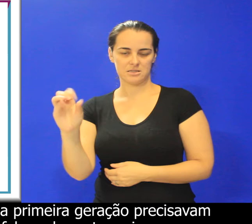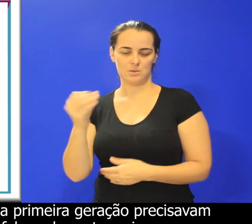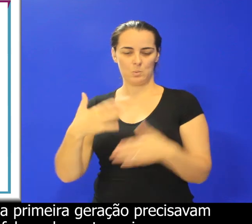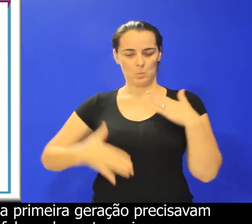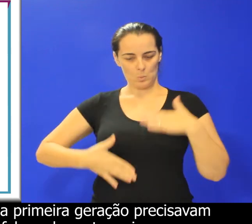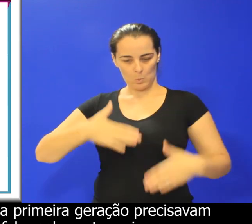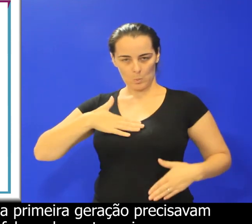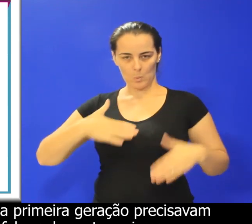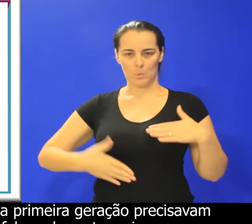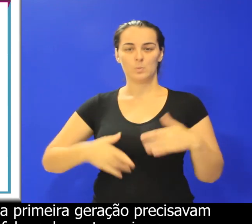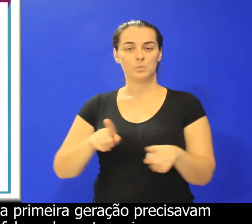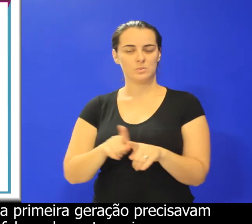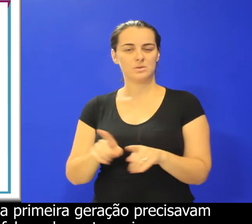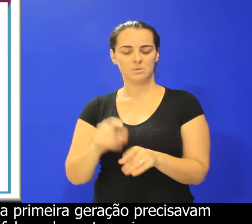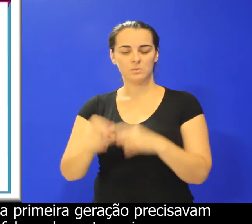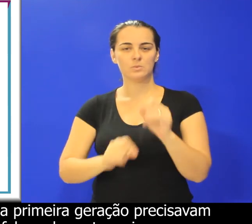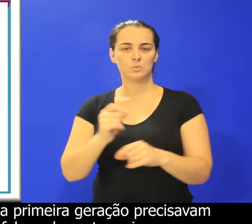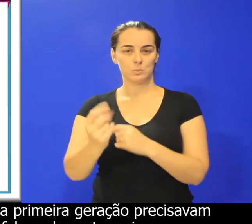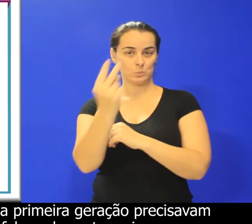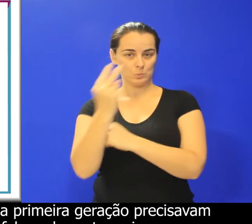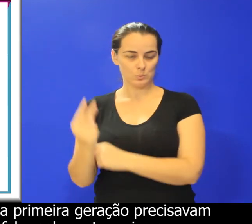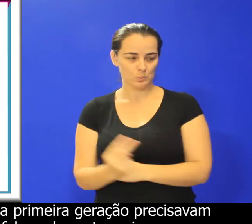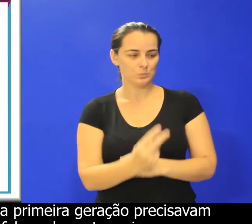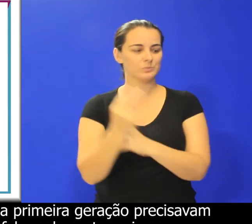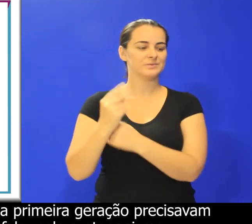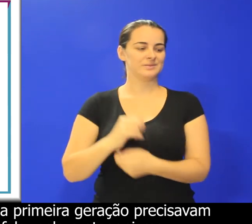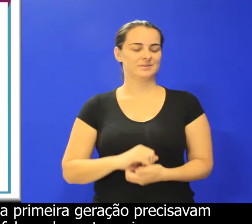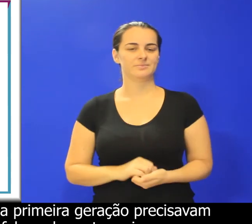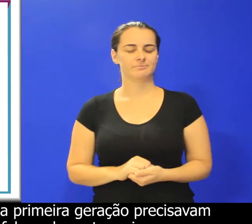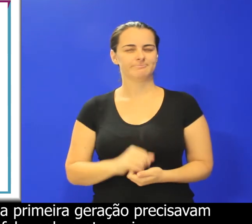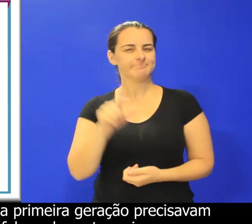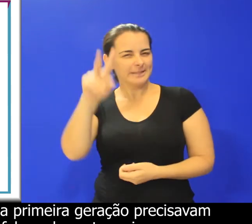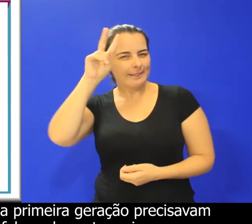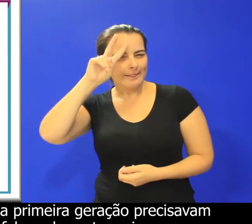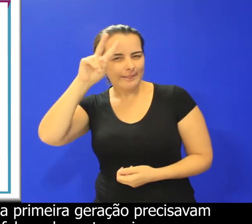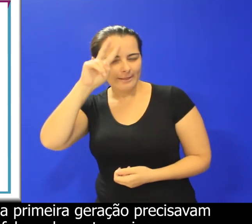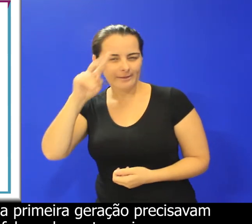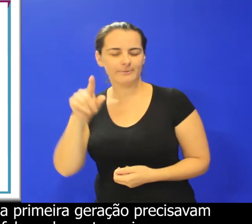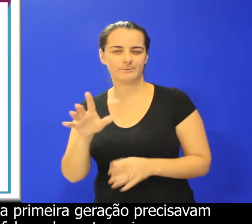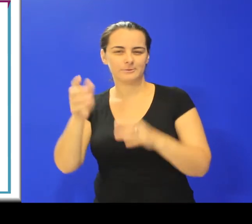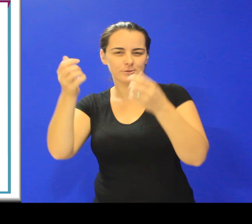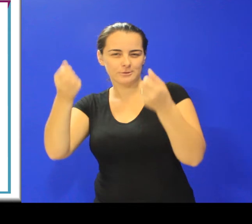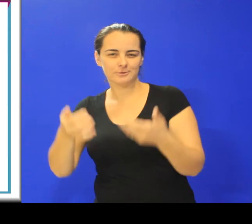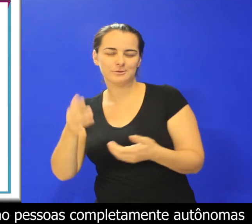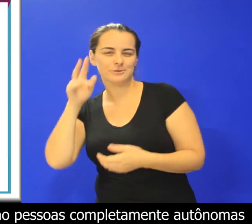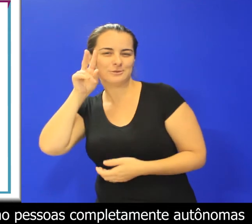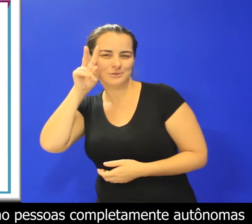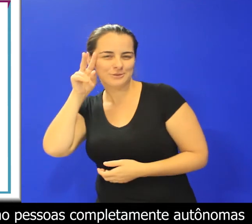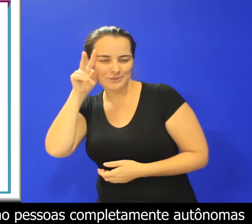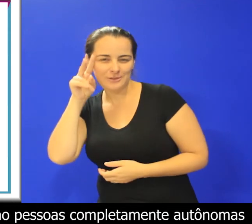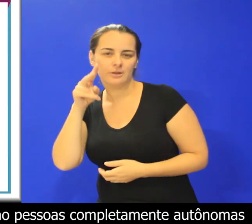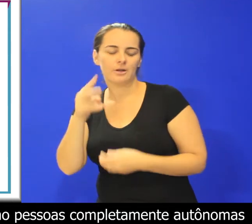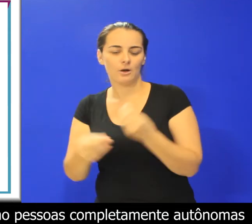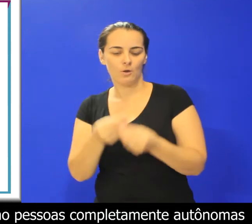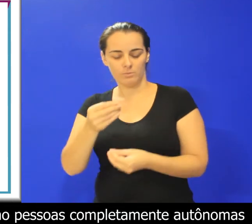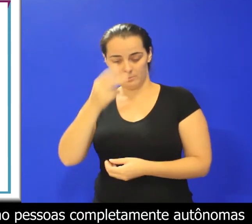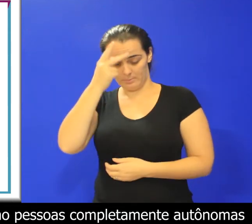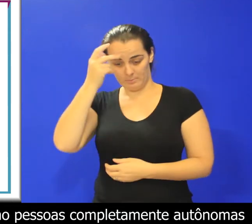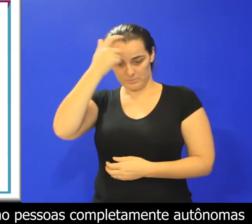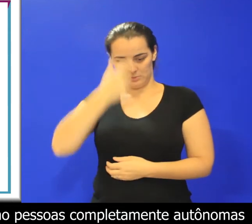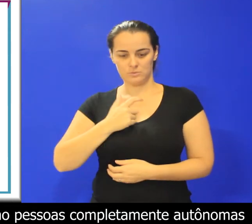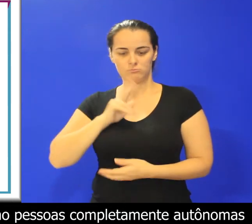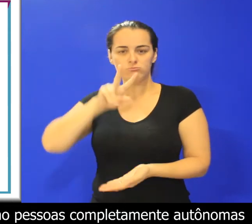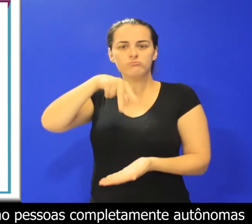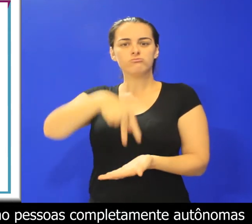que os teóricos da primeira geração precisavam lutar pelo espaço de fala, pelo protagonismo. Por isso, tinham que se colocar